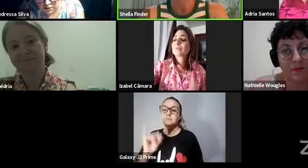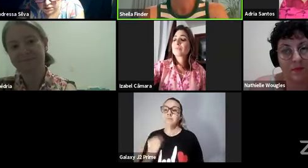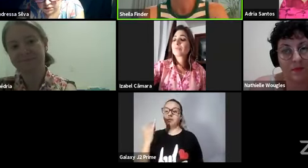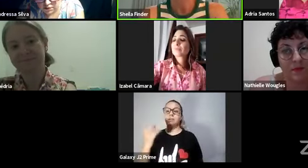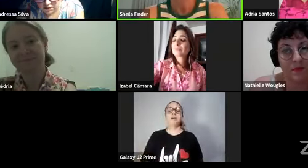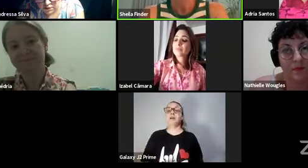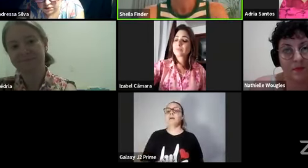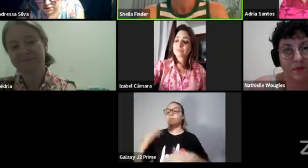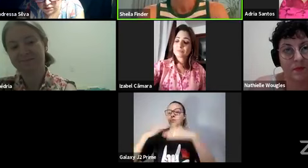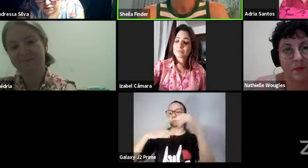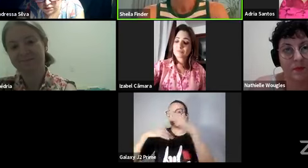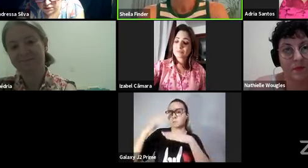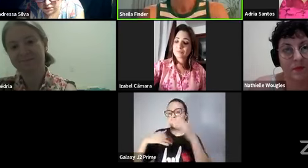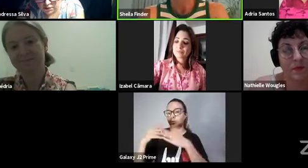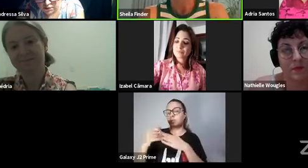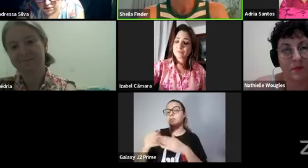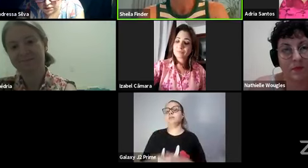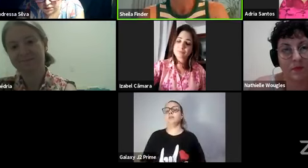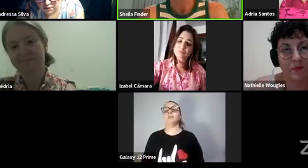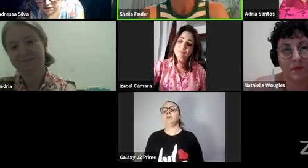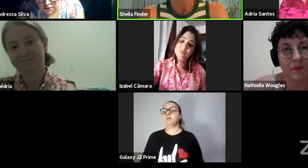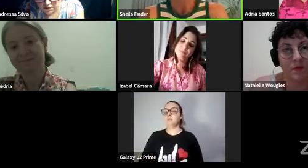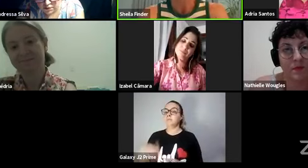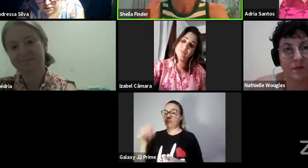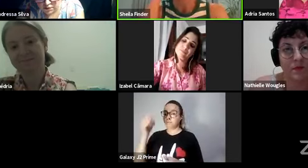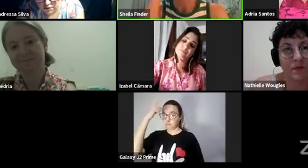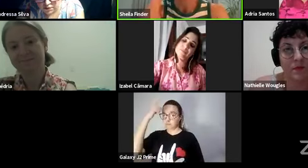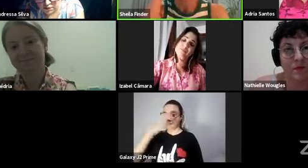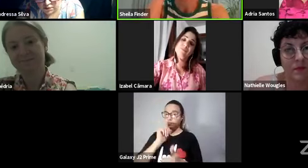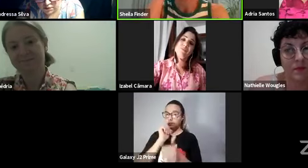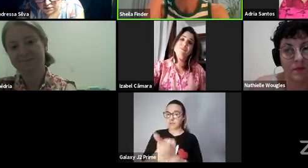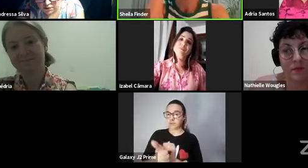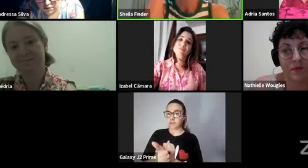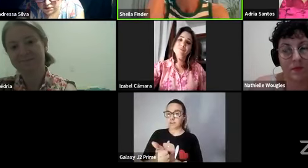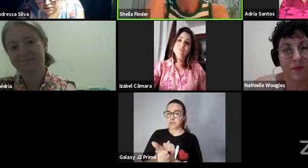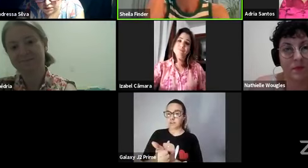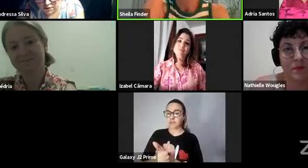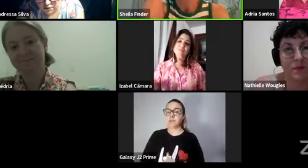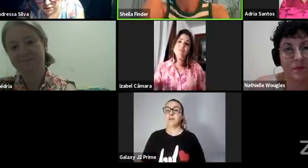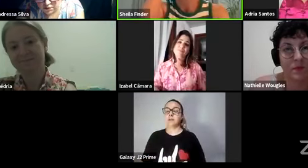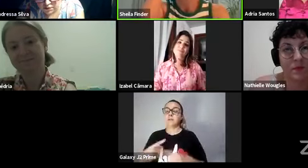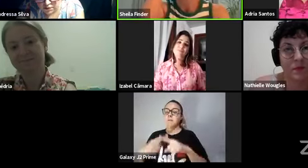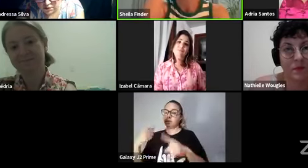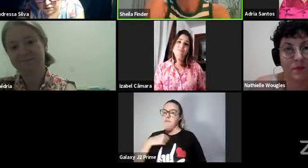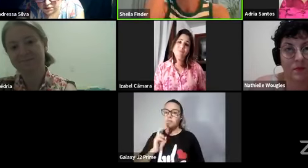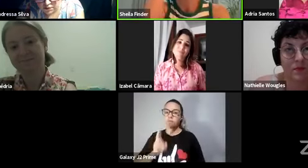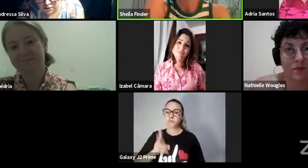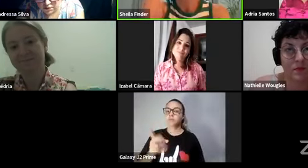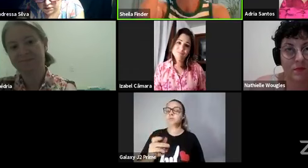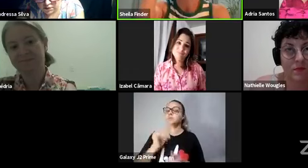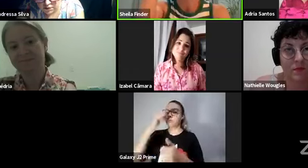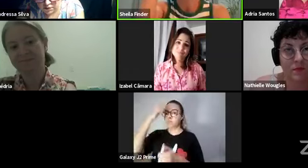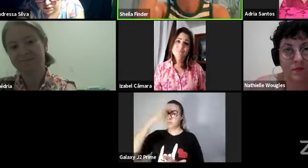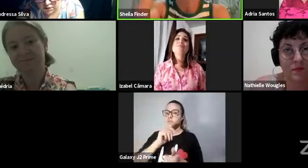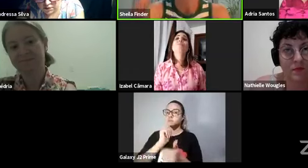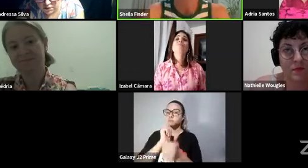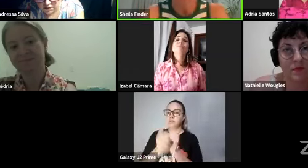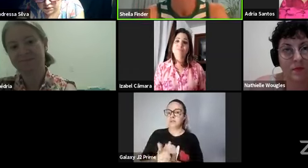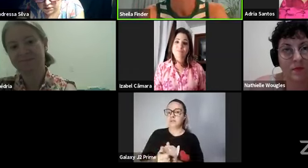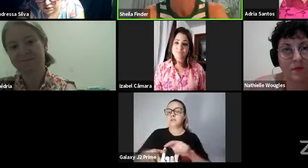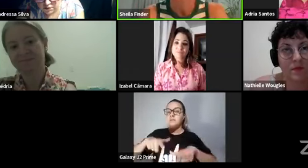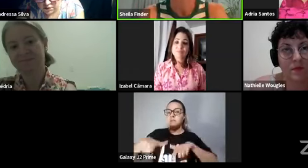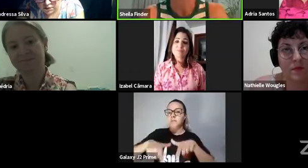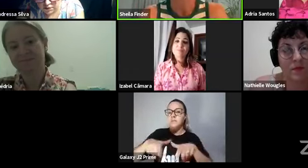profissionalmente como atleta, e hoje continuo não como atleta, mas trabalhando pelo CPB e pela GITUS,